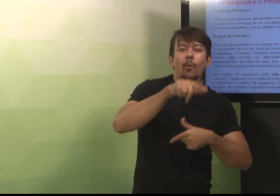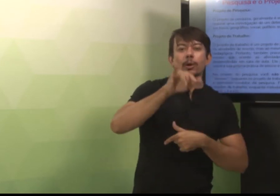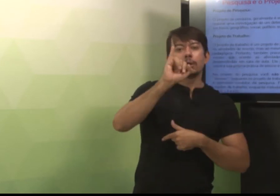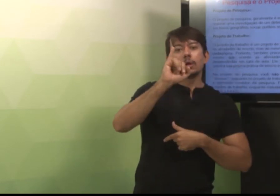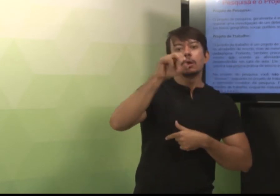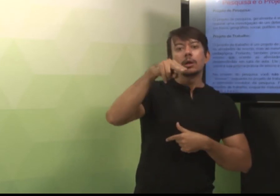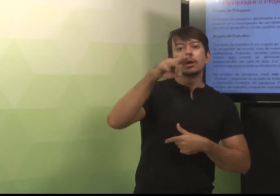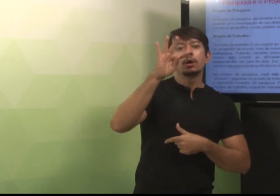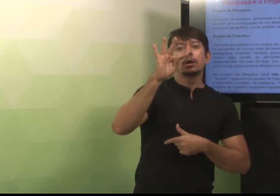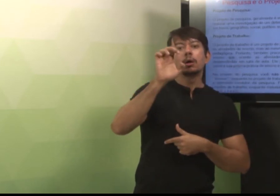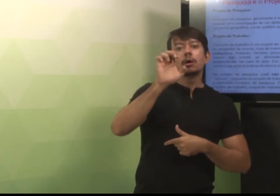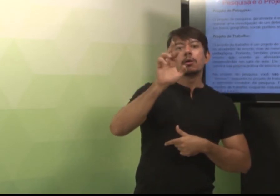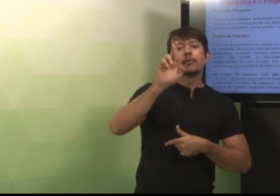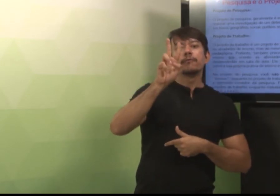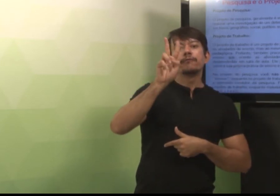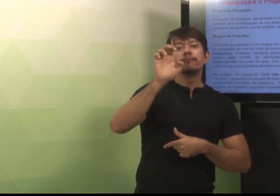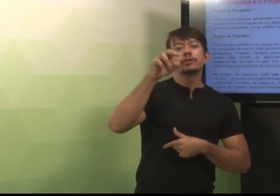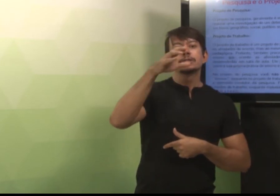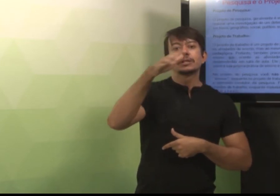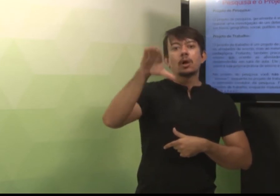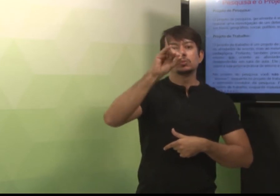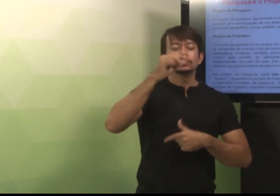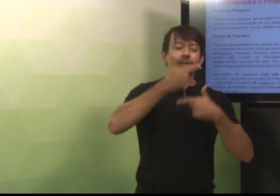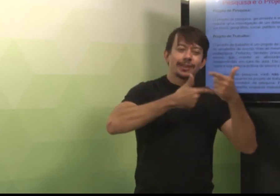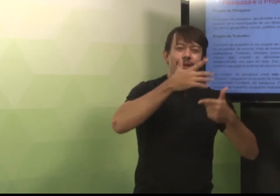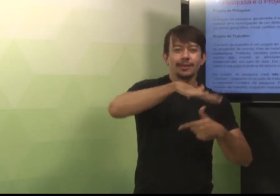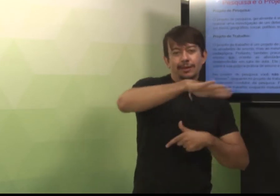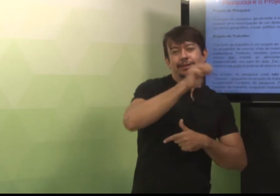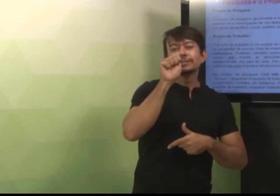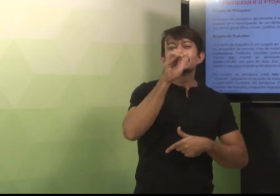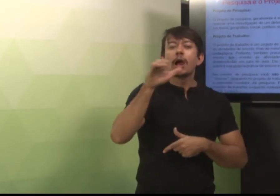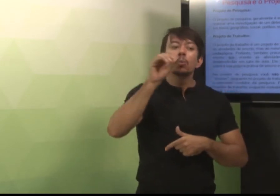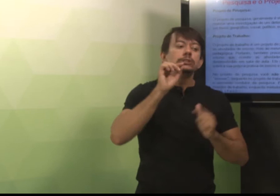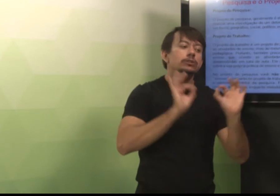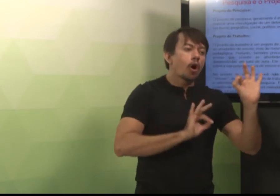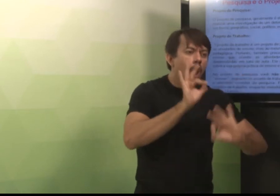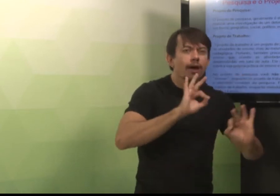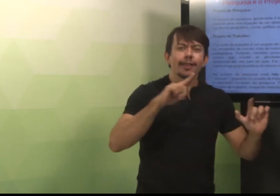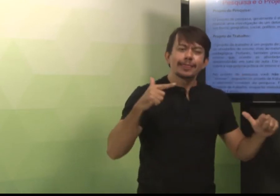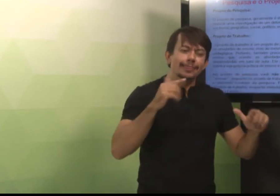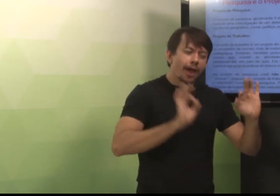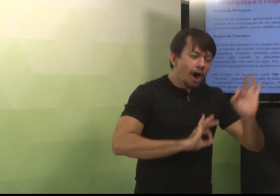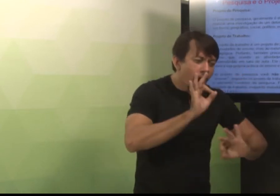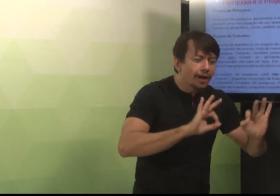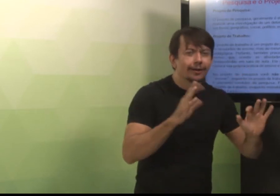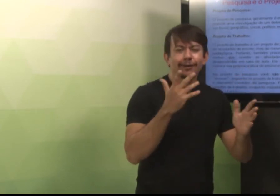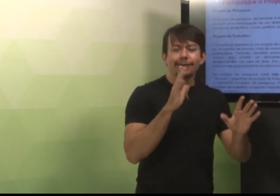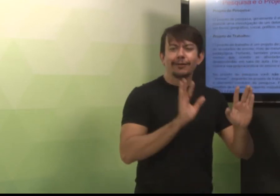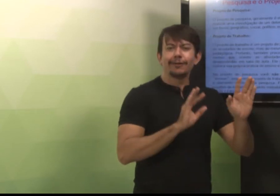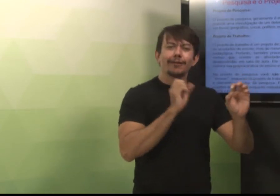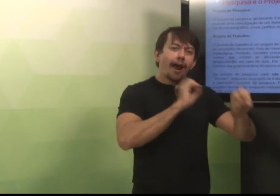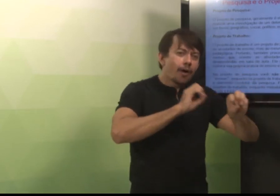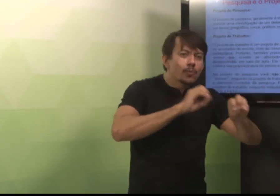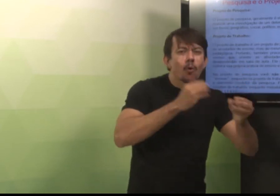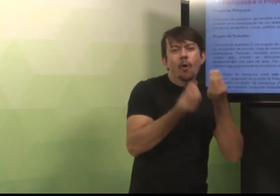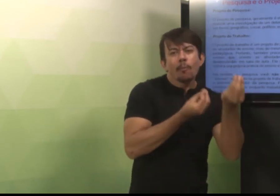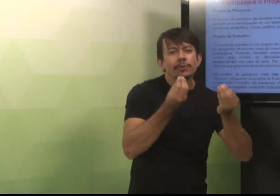trabalho, que é o mesmo que intervenção, onde organizaremos